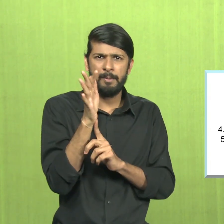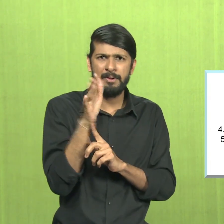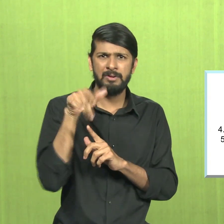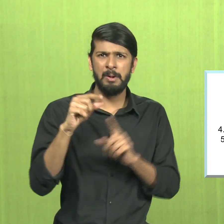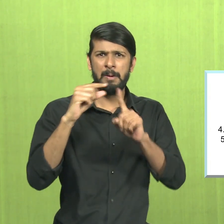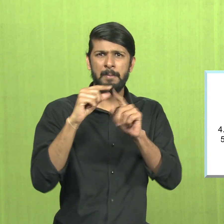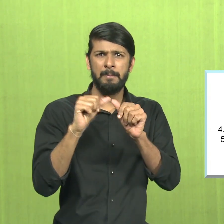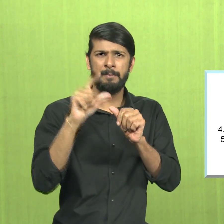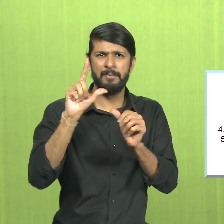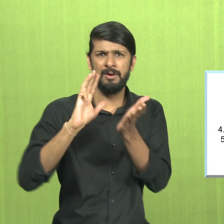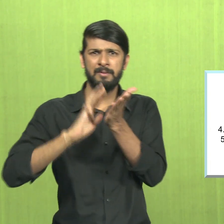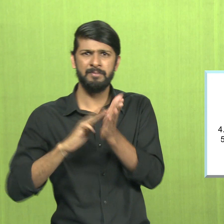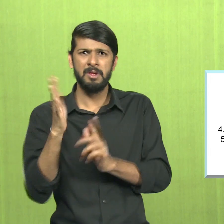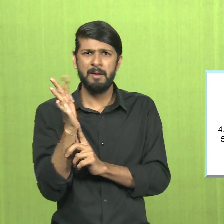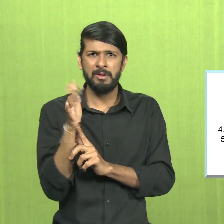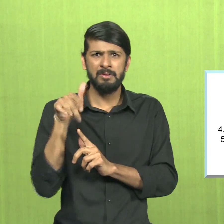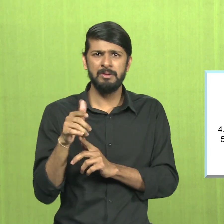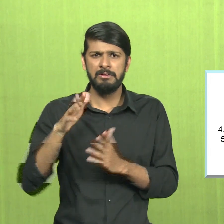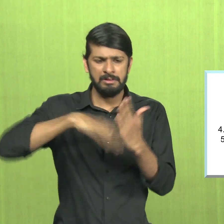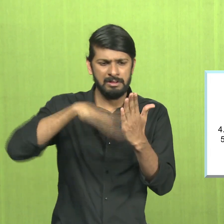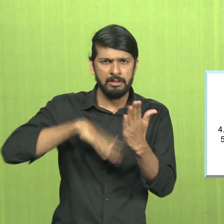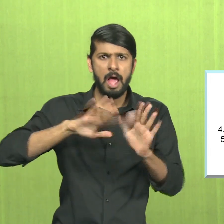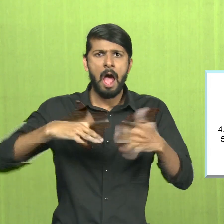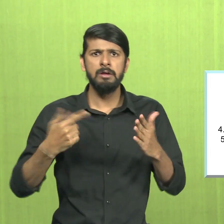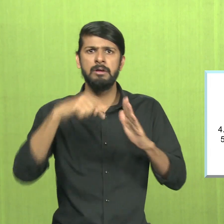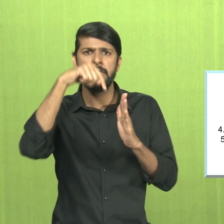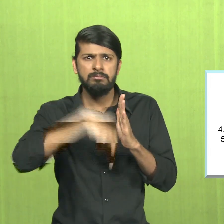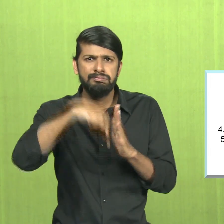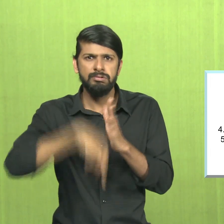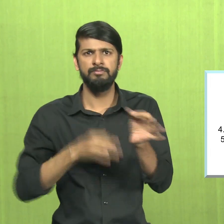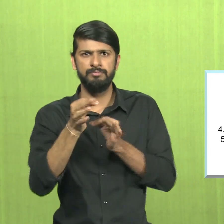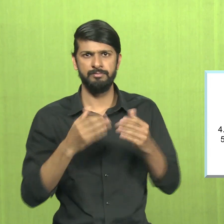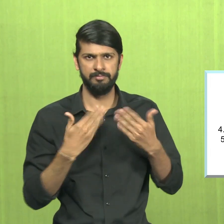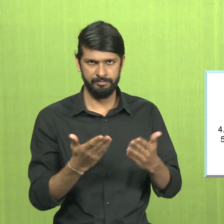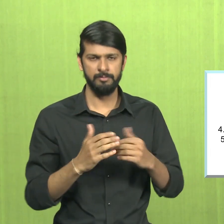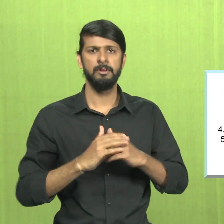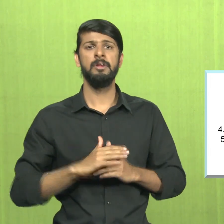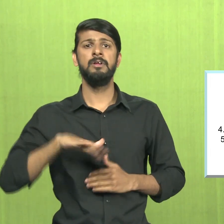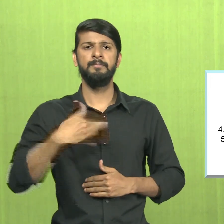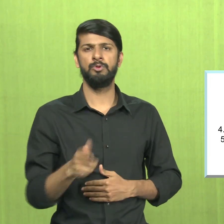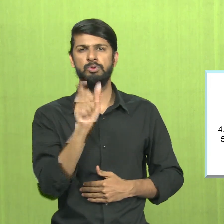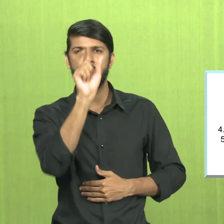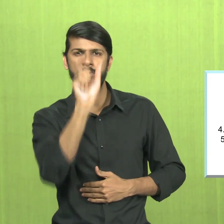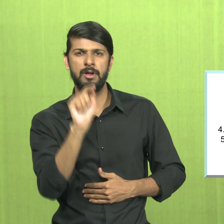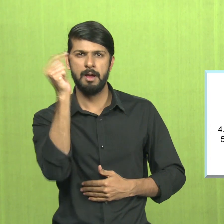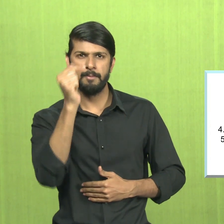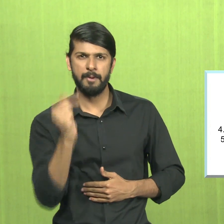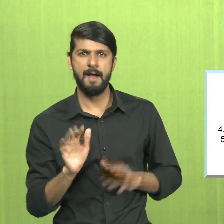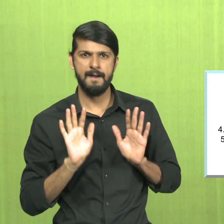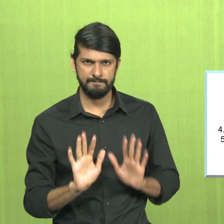कि बहन का अंशदान डिप्रेशन और प्रोसेस आफ प्रिपेयरिंग फॉर लिप्स फॉर पेंटिंग देंगे विद